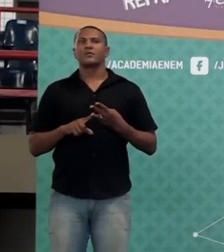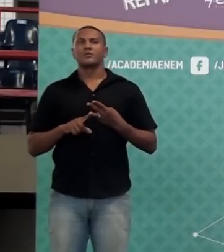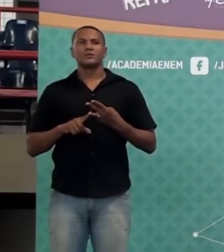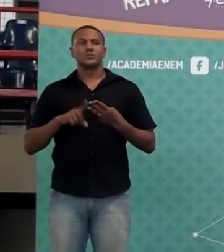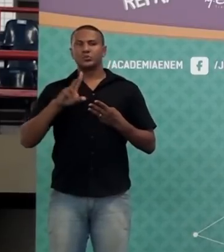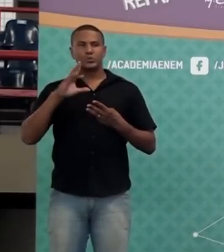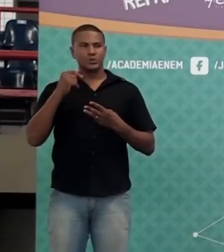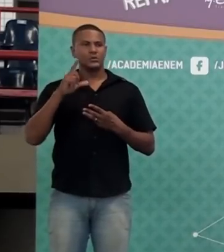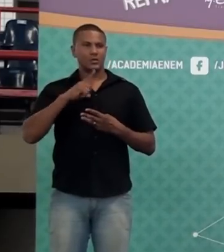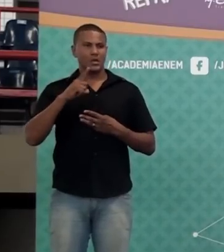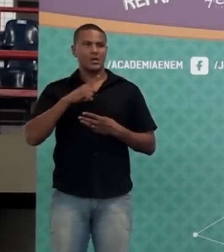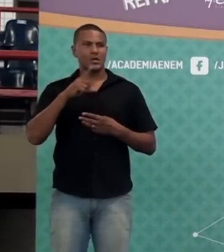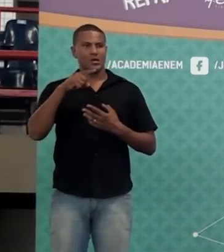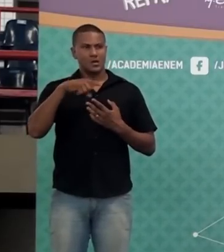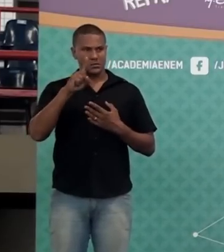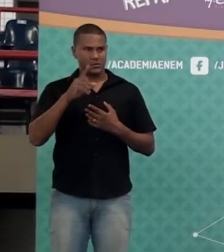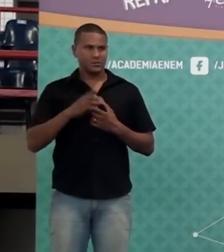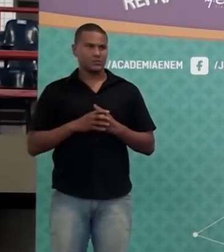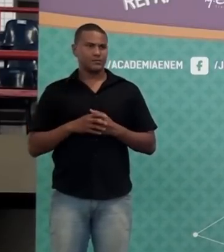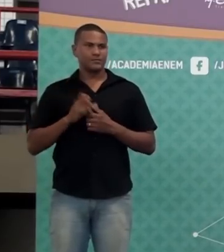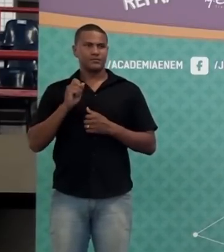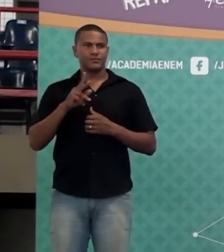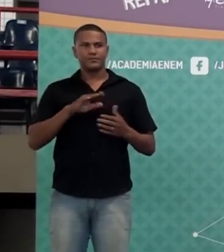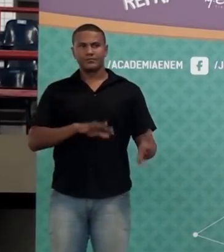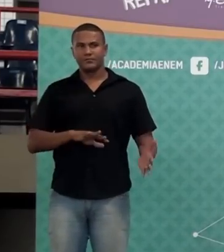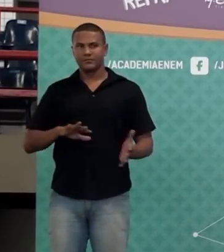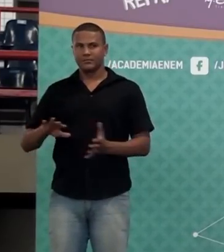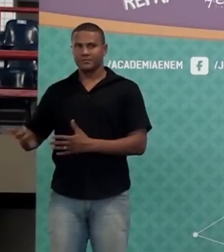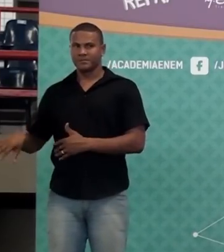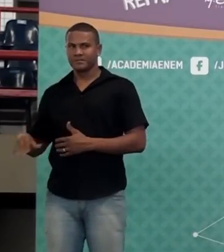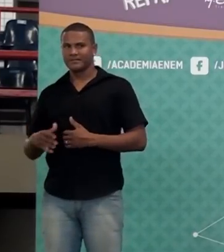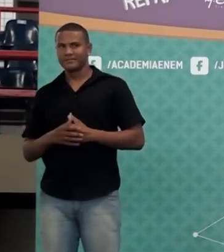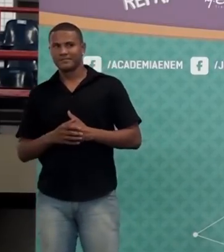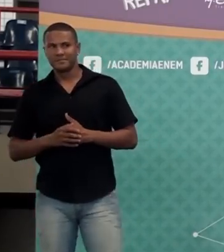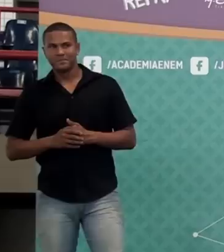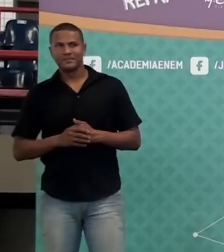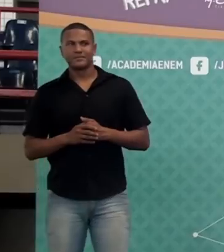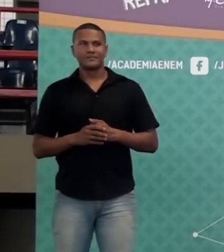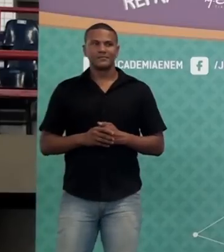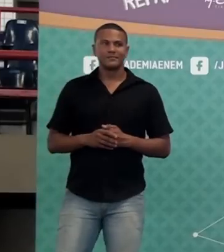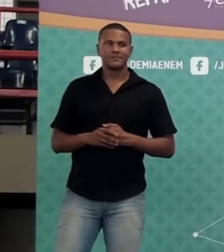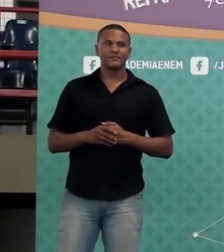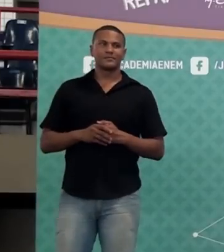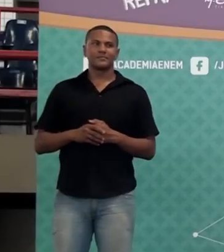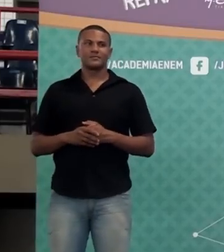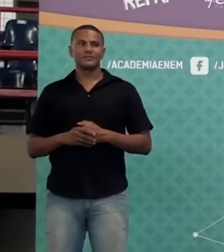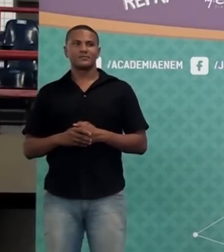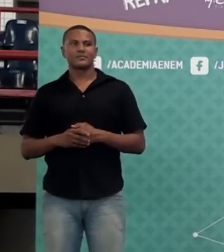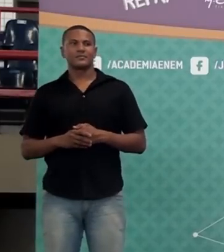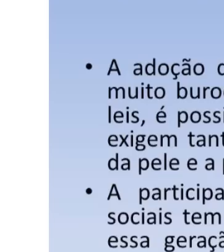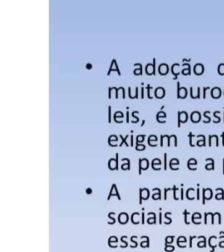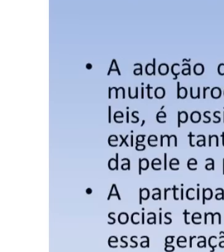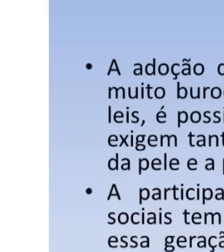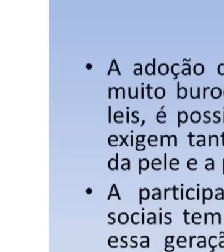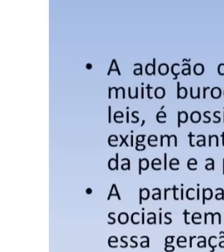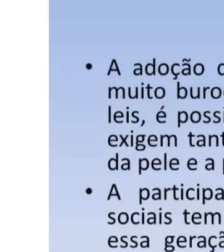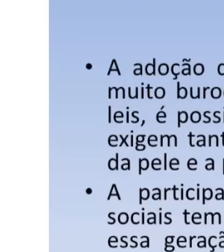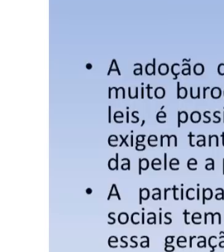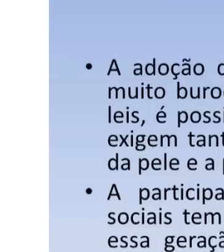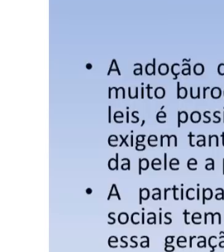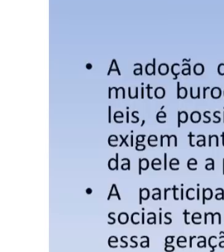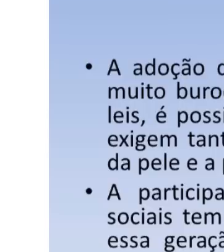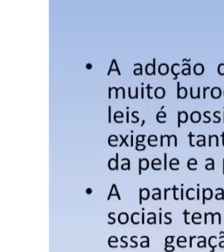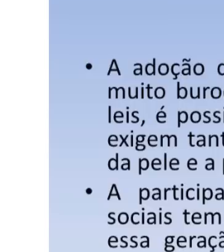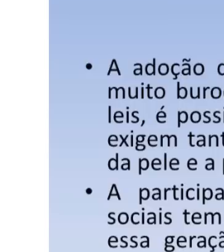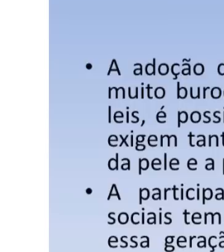tá? Mais dois outros parágrafos. A gente vai ver que ele diz: a adoção de uma criança no